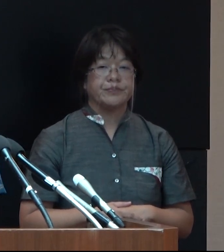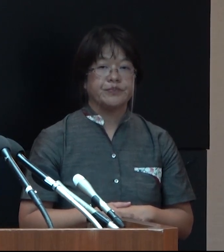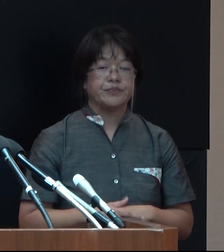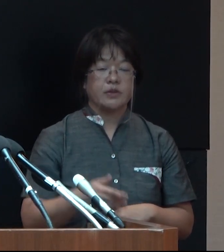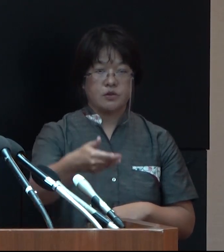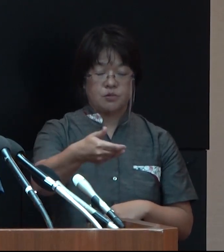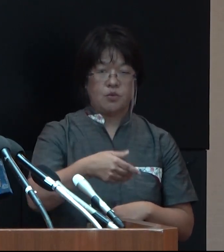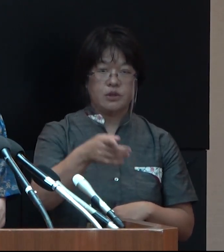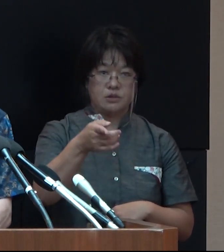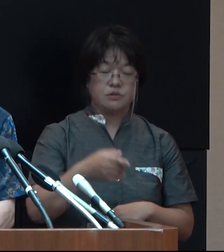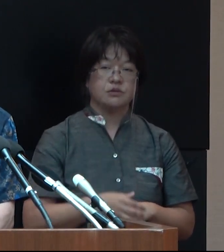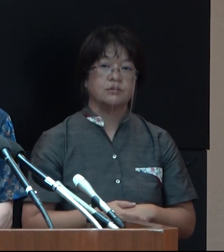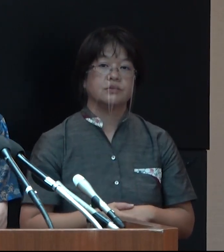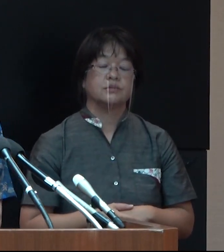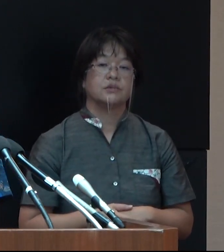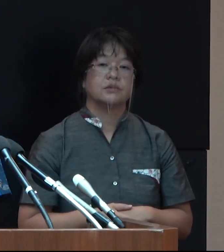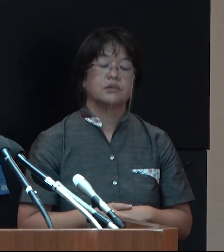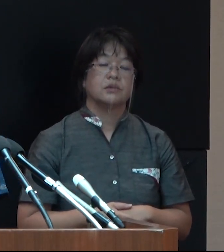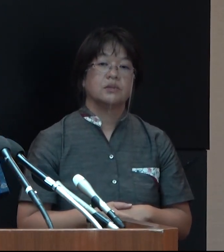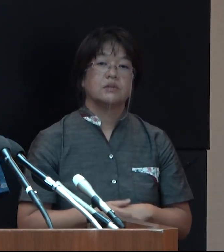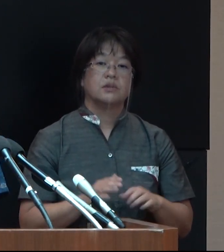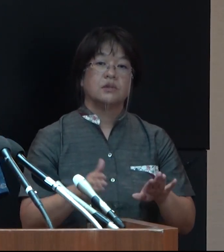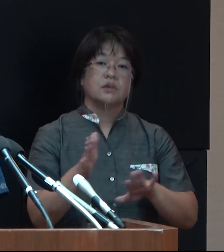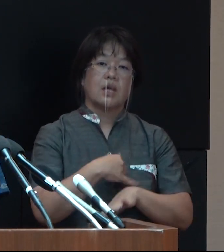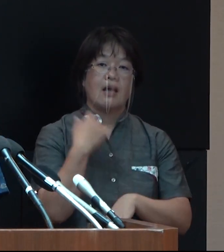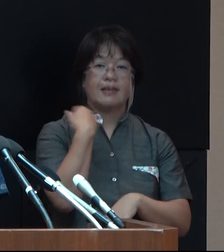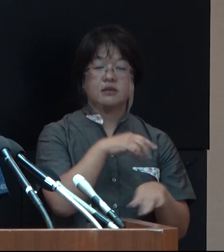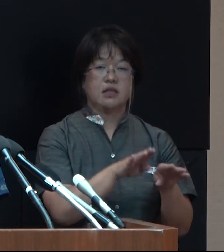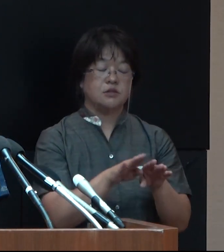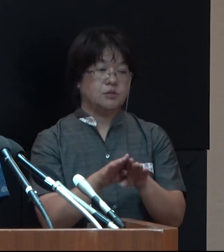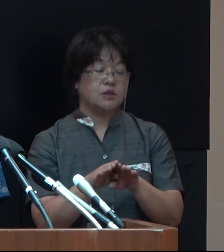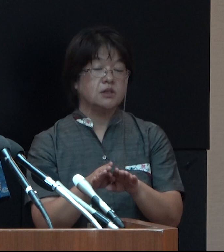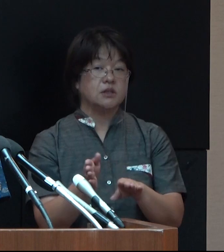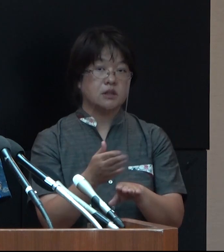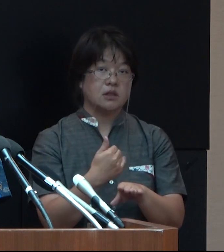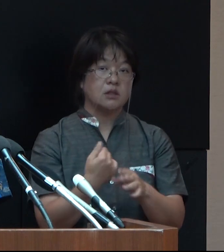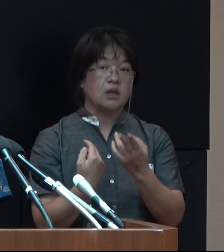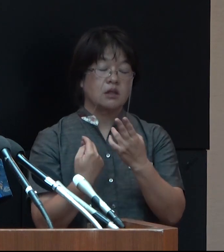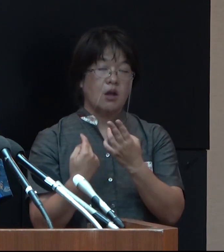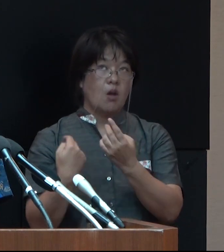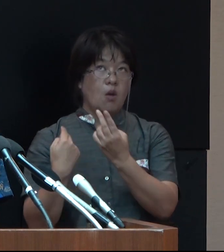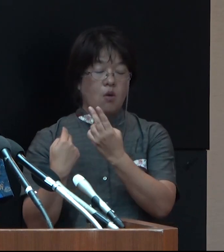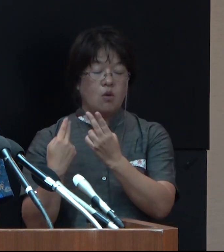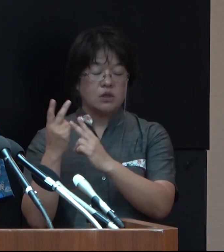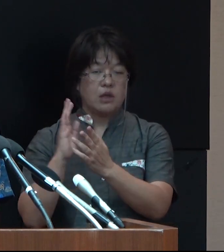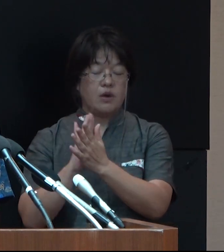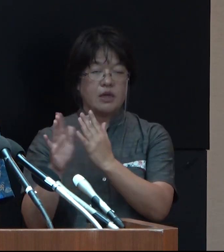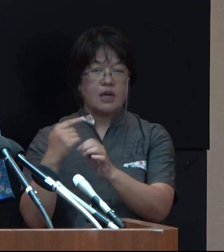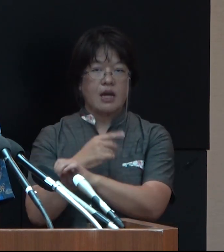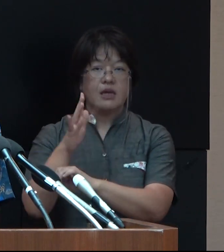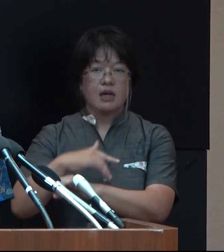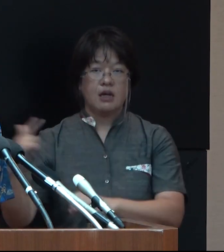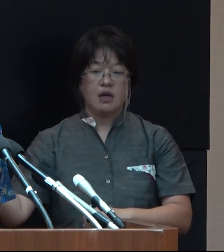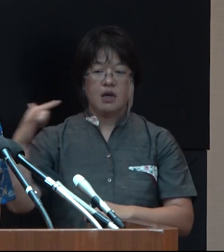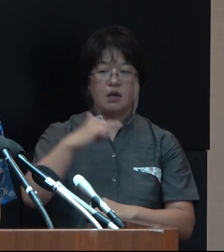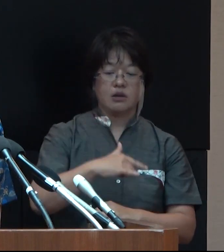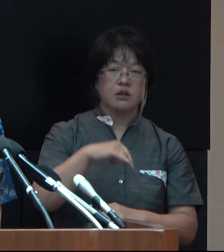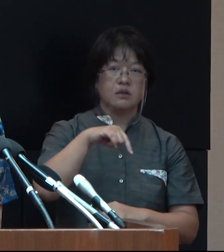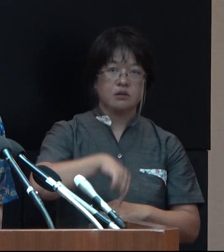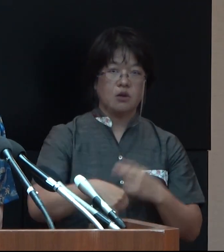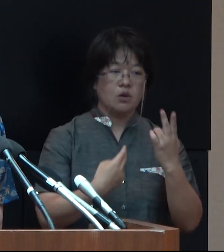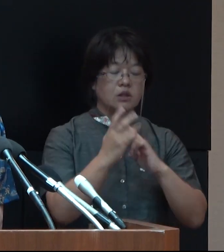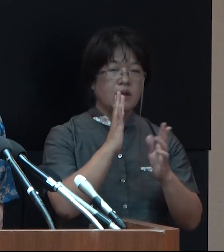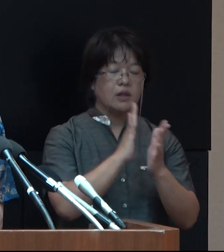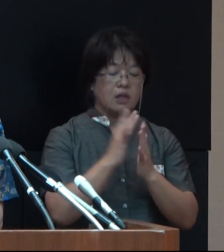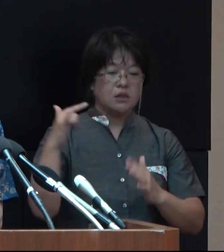はい、これから夏休みシーズンということで、今回から沖縄に特に今回海外にも行けないのでご用意